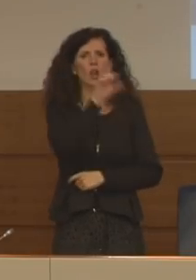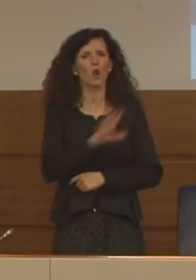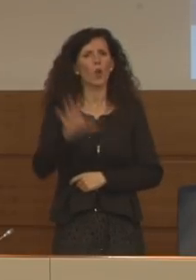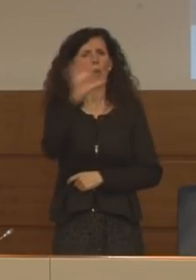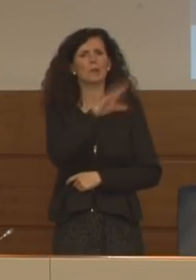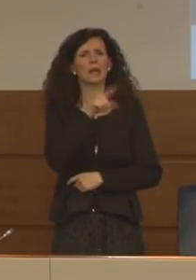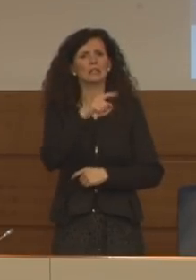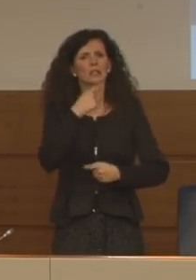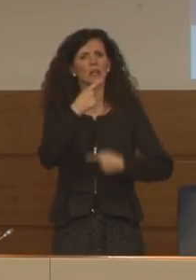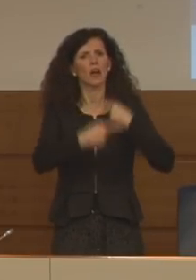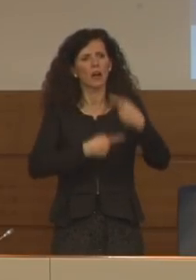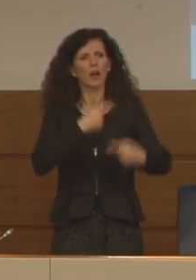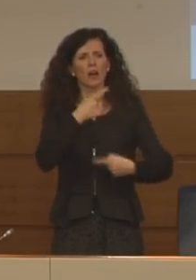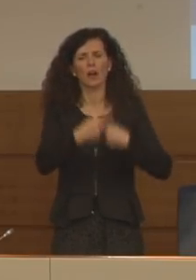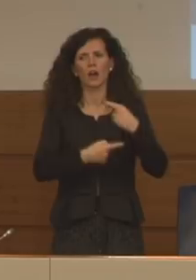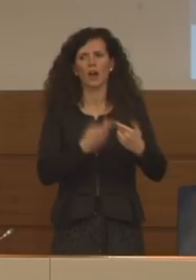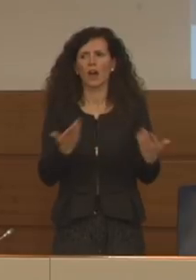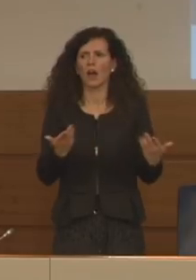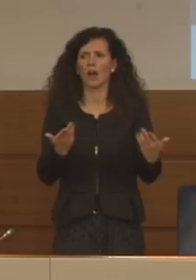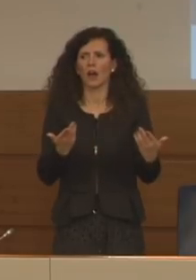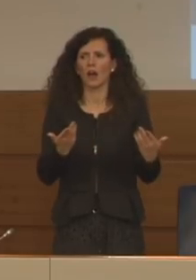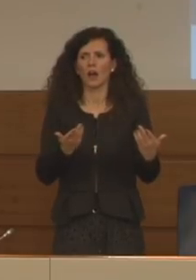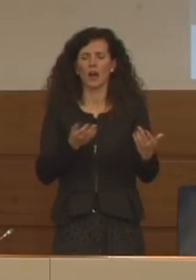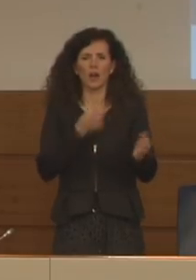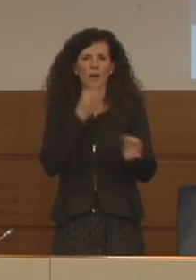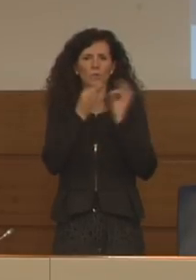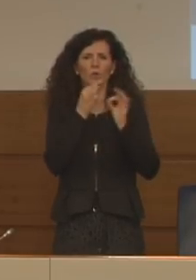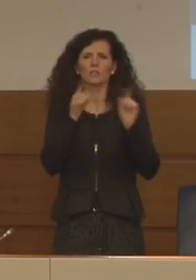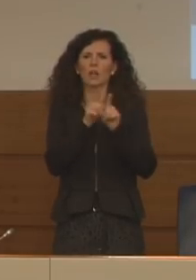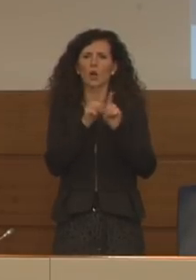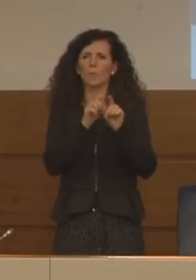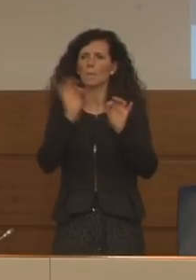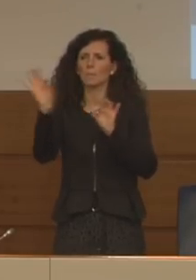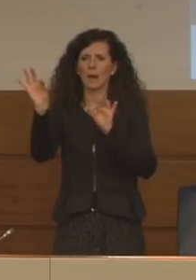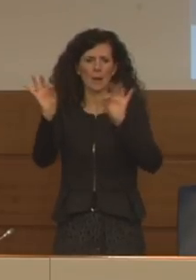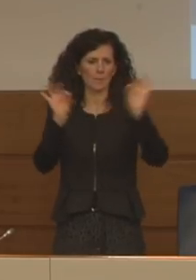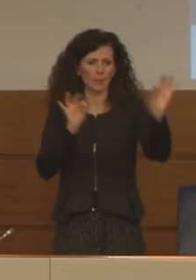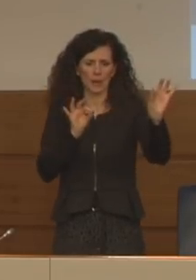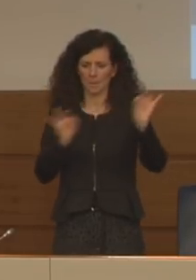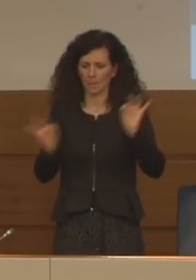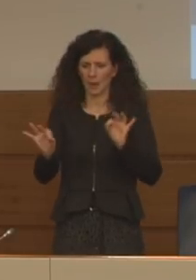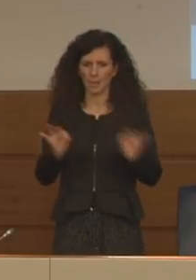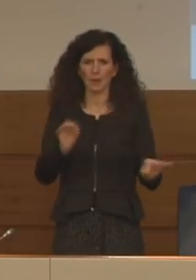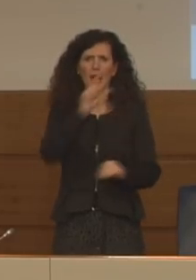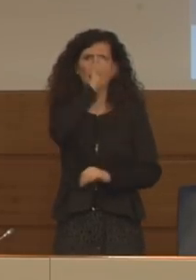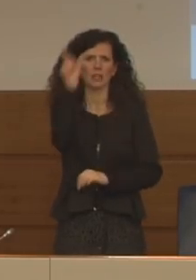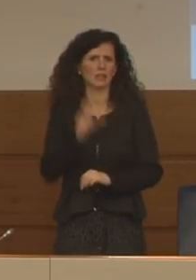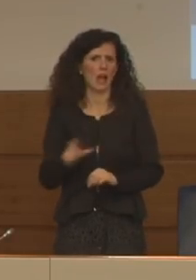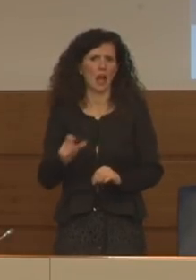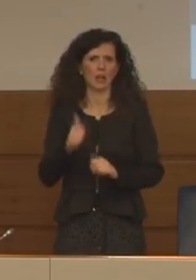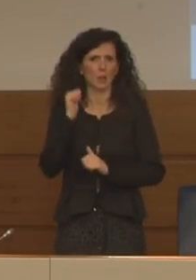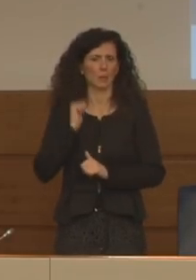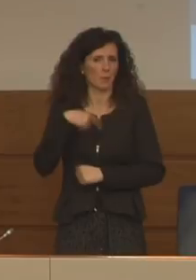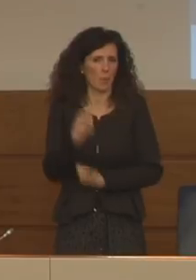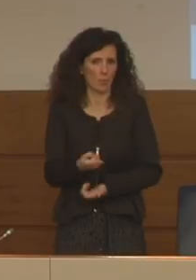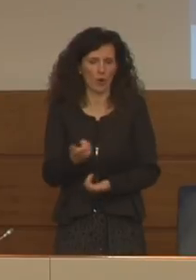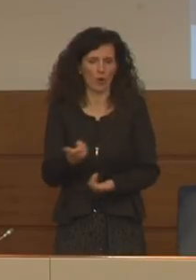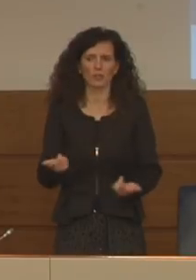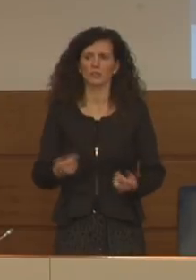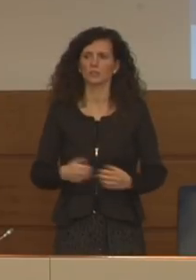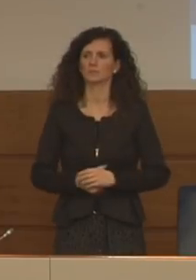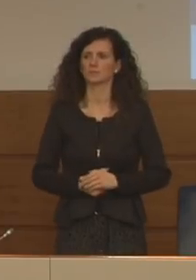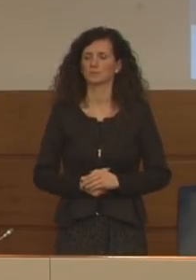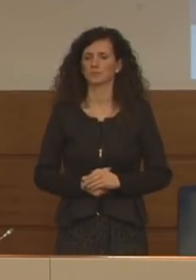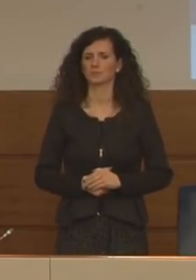inevitabile che fosse tutto questo piano piano a macchia di leopardo colpirà tutta l'italia sono numeri importanti io credo